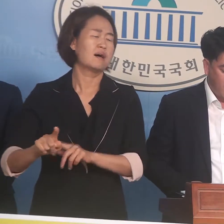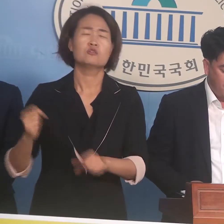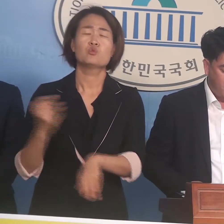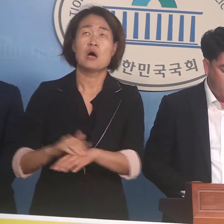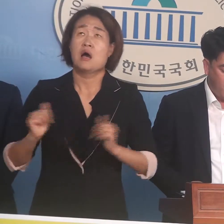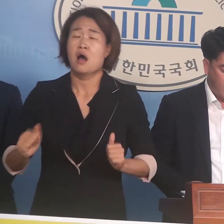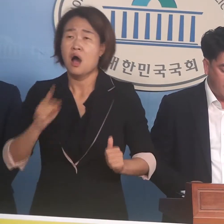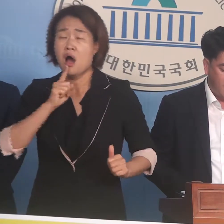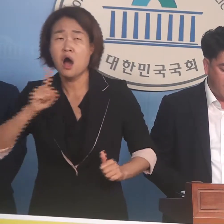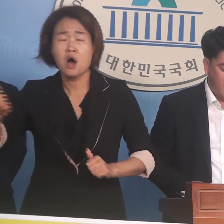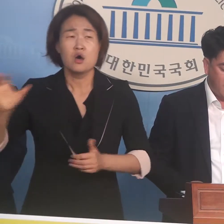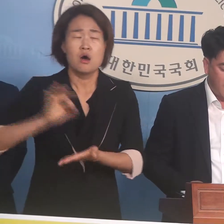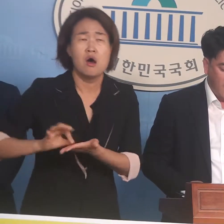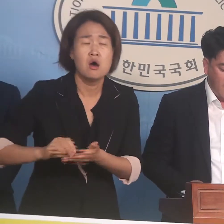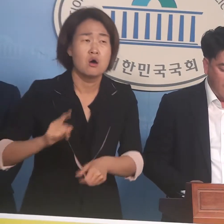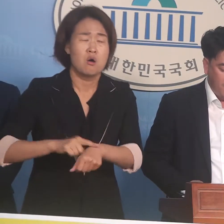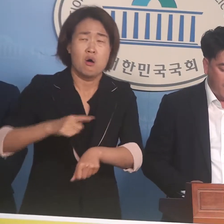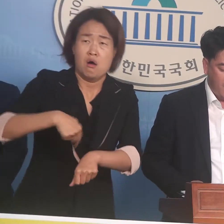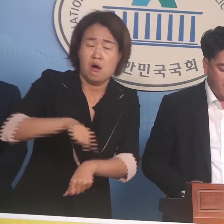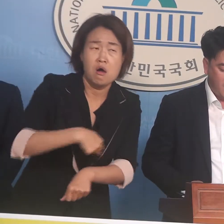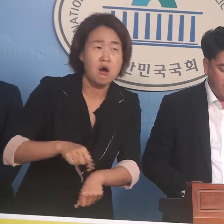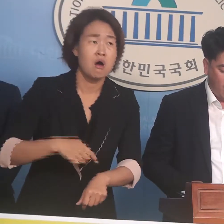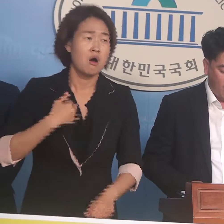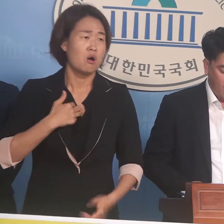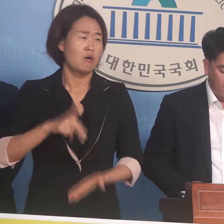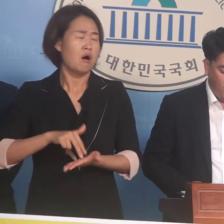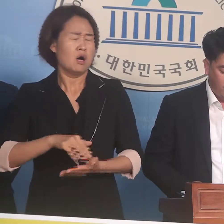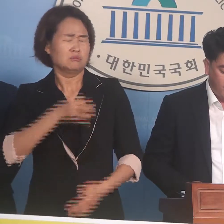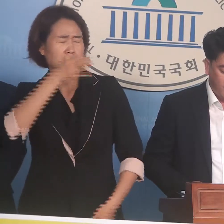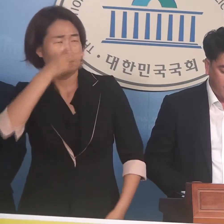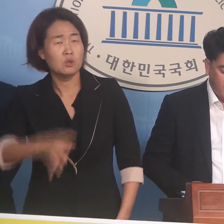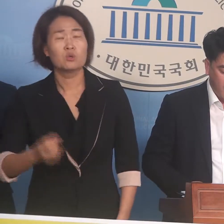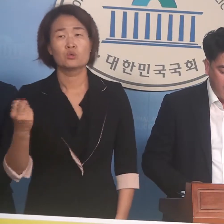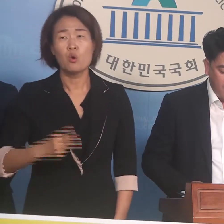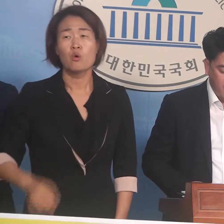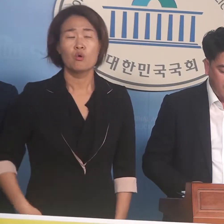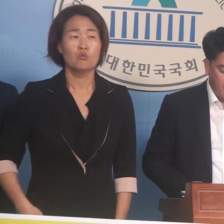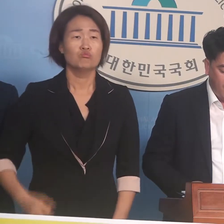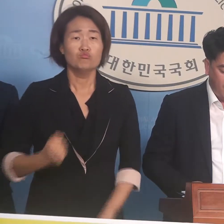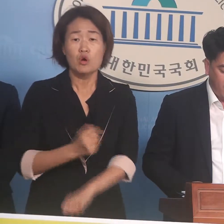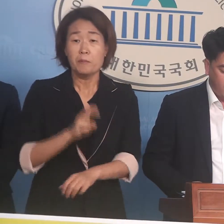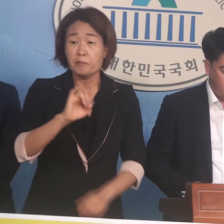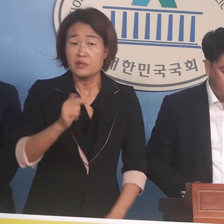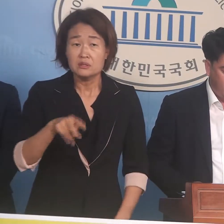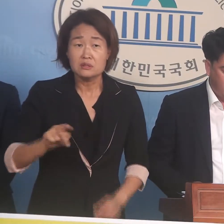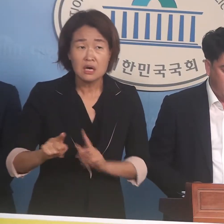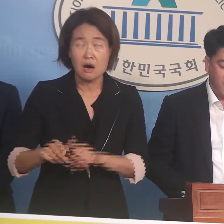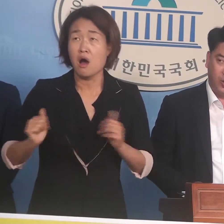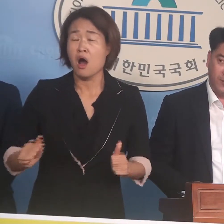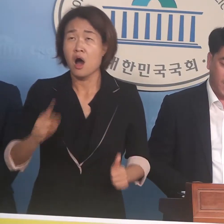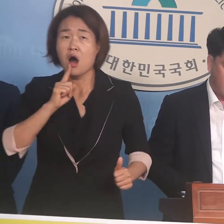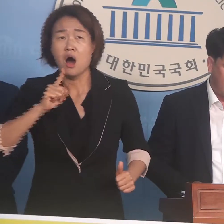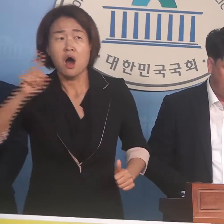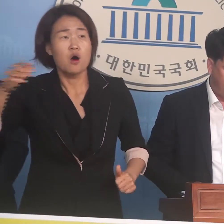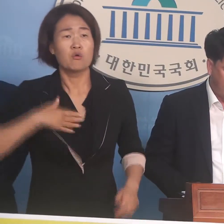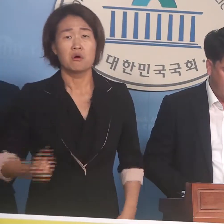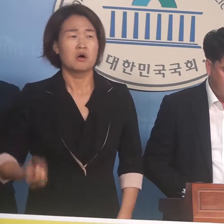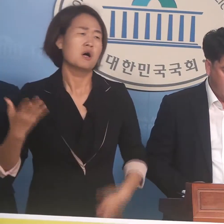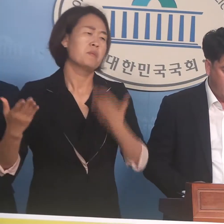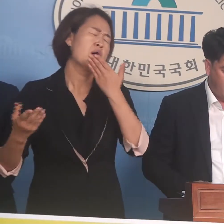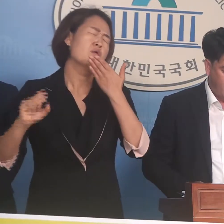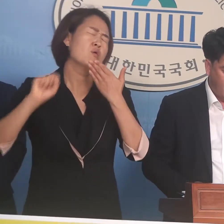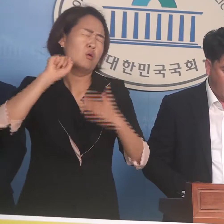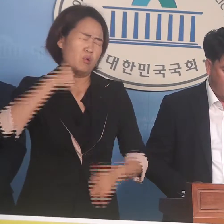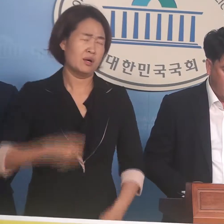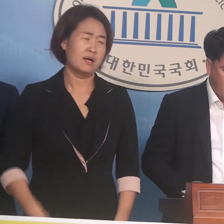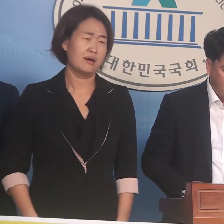하는 비용과 시간이 만만치 않고 보수적인 민사법원의 소송을 이기기도 어렵다.